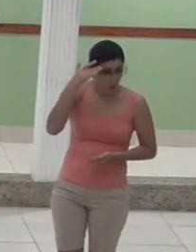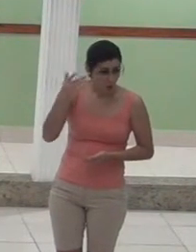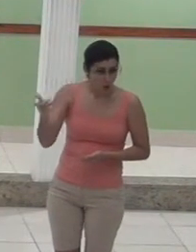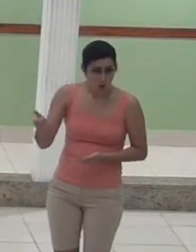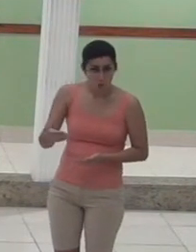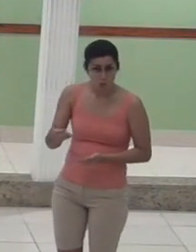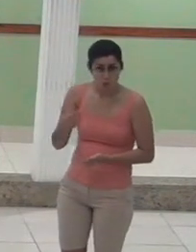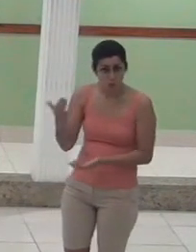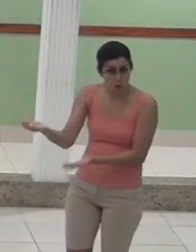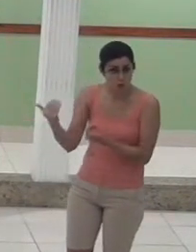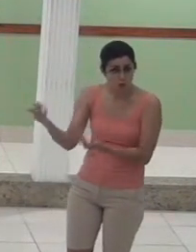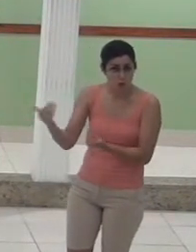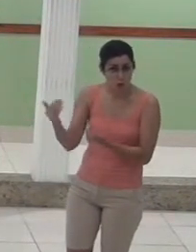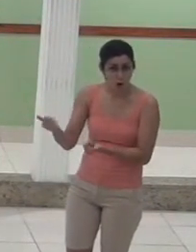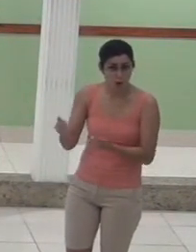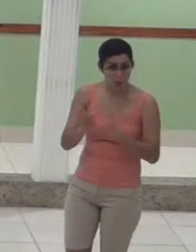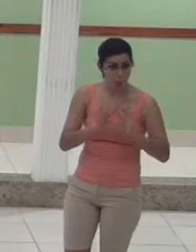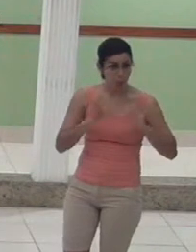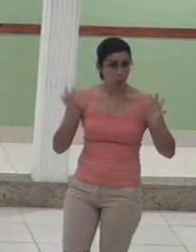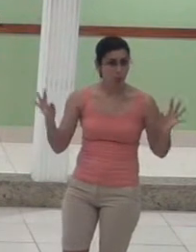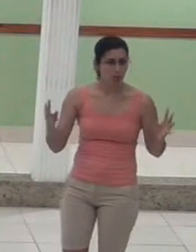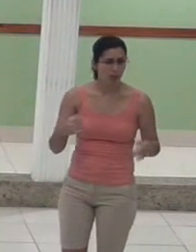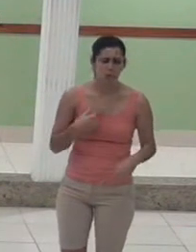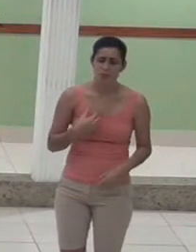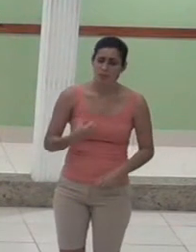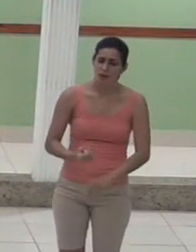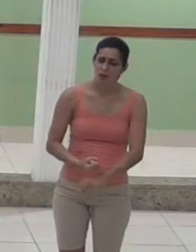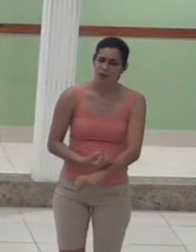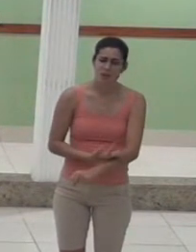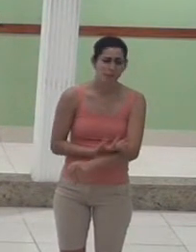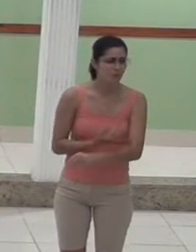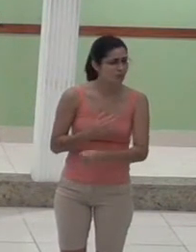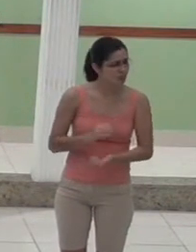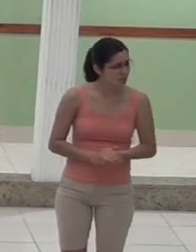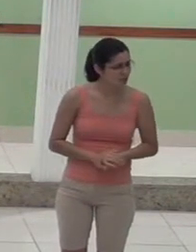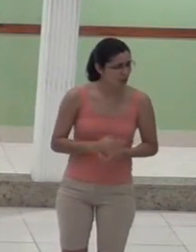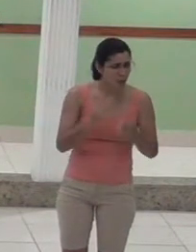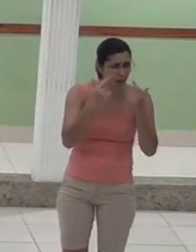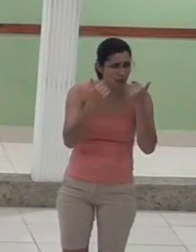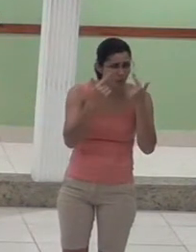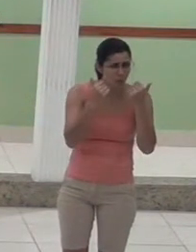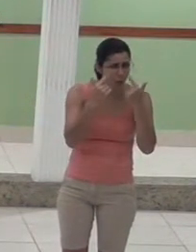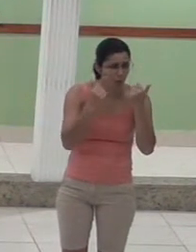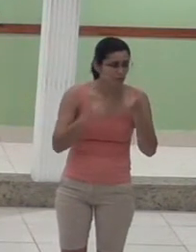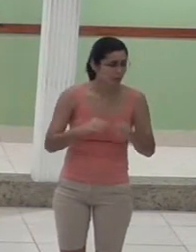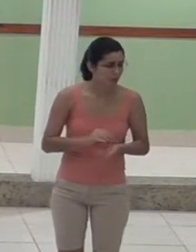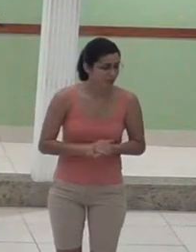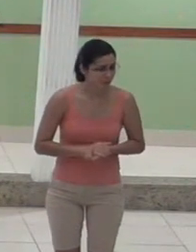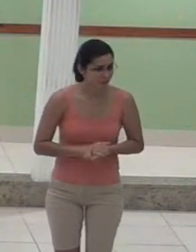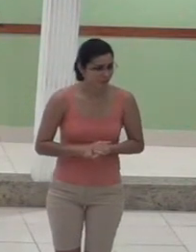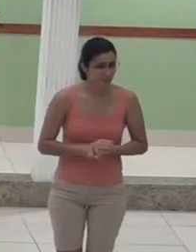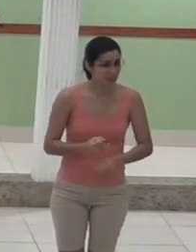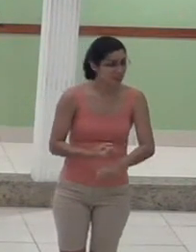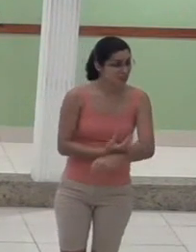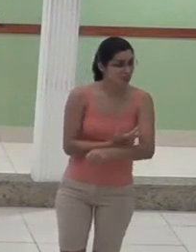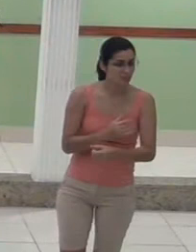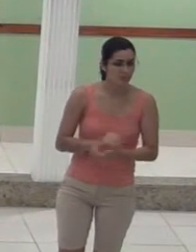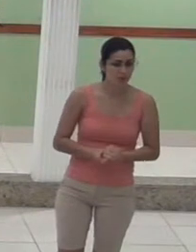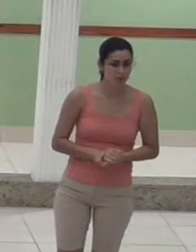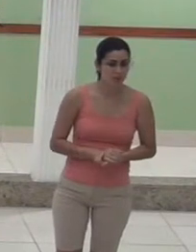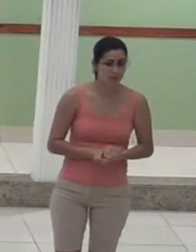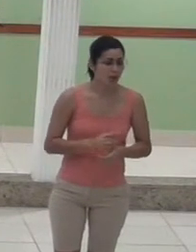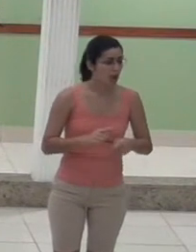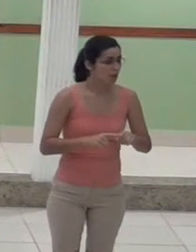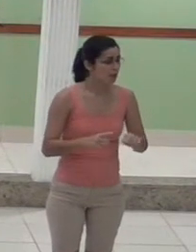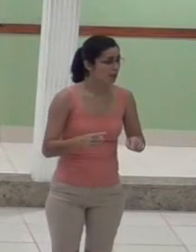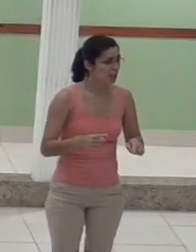eu comecei a chorar e eu não tenho chorado não. Eu chorei no dia seguinte, né, no velório,